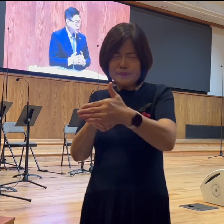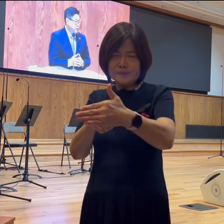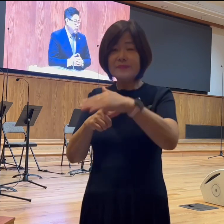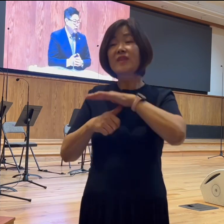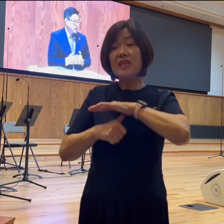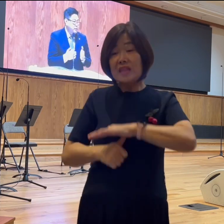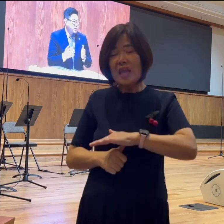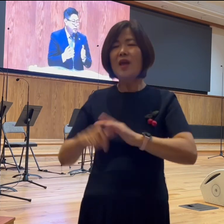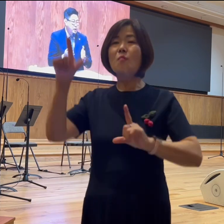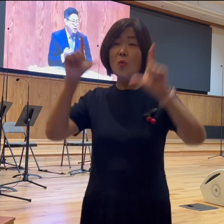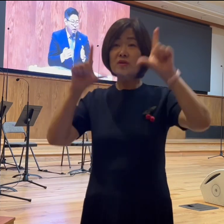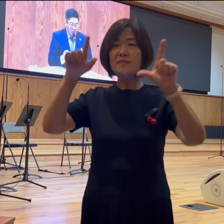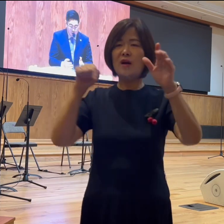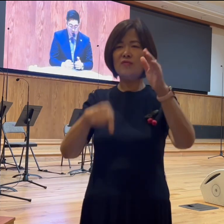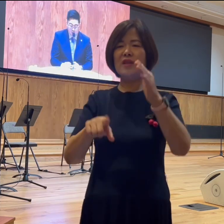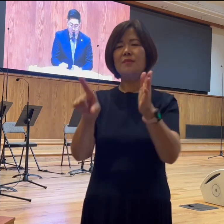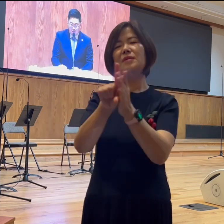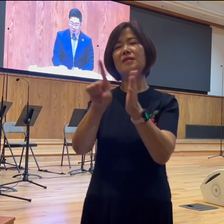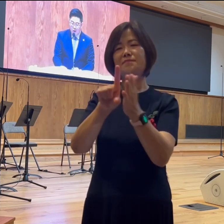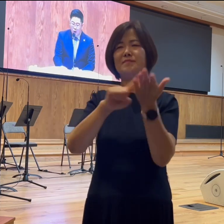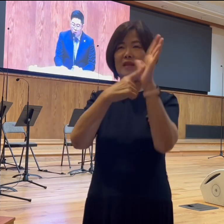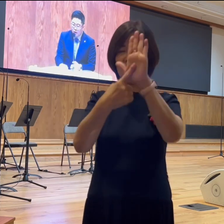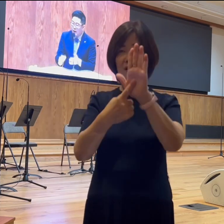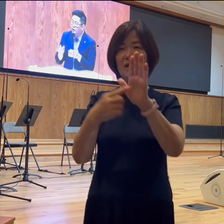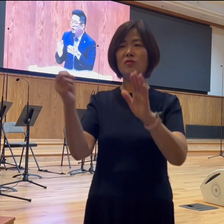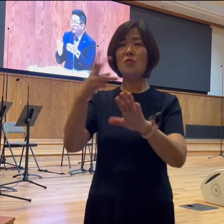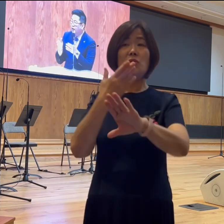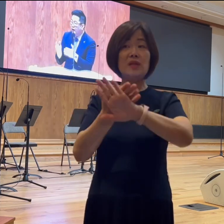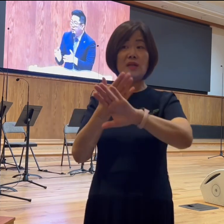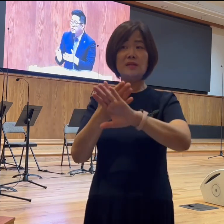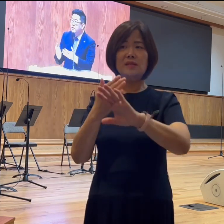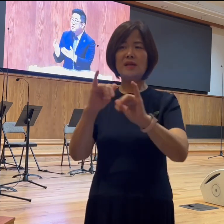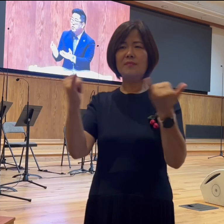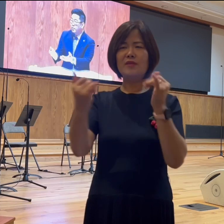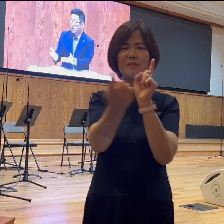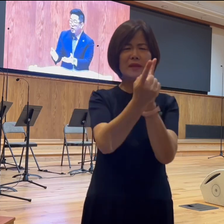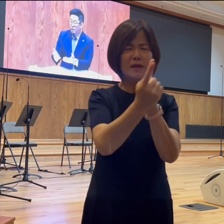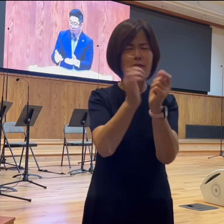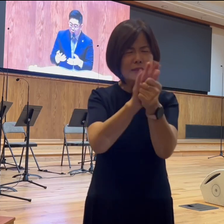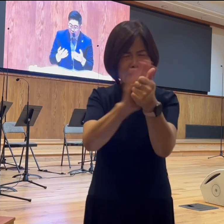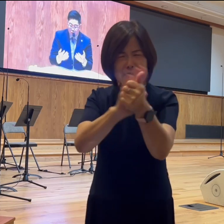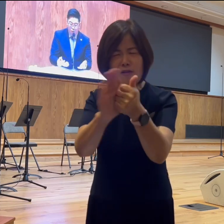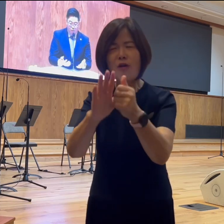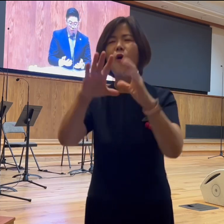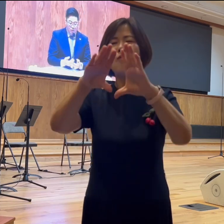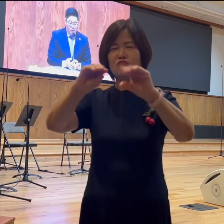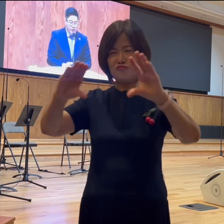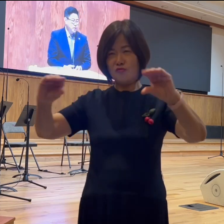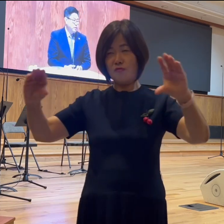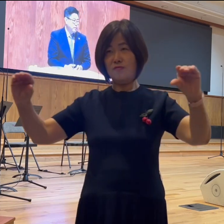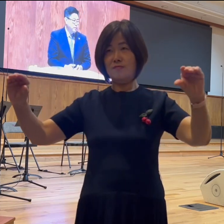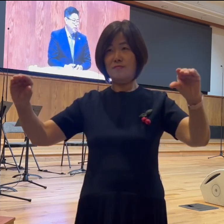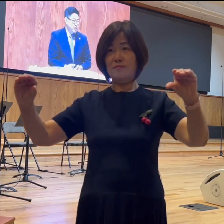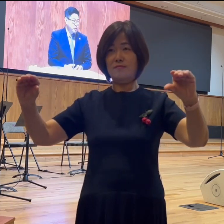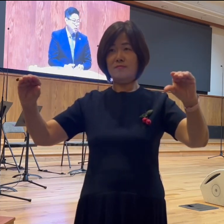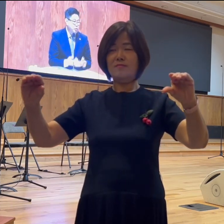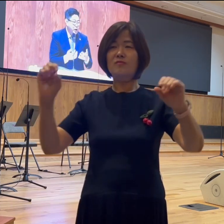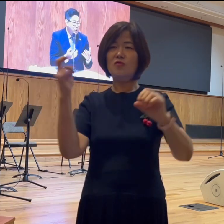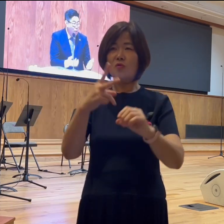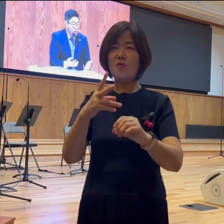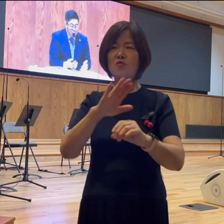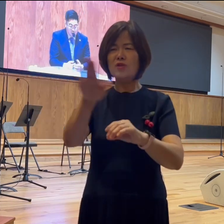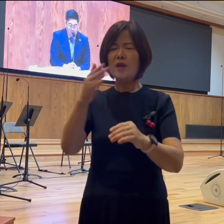모습 가운데 그 믿음이 드러나기도 하고요. 혹은 다른 이들을 대하는 친절함이나 부드러움에서, 또는